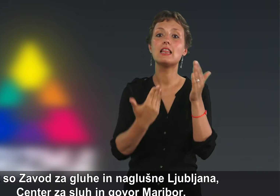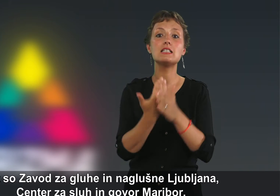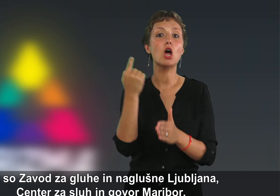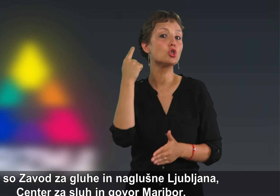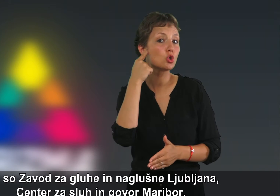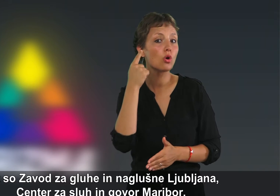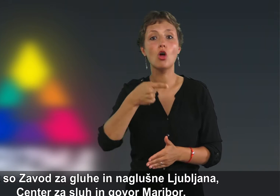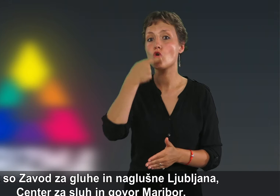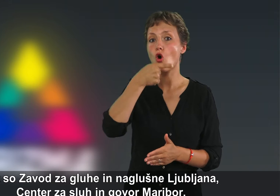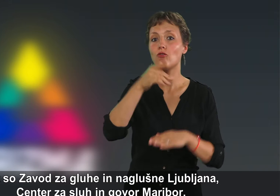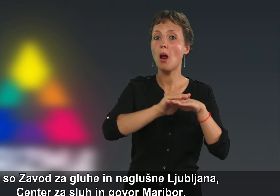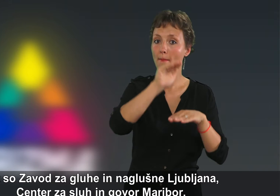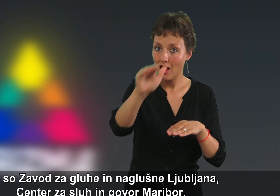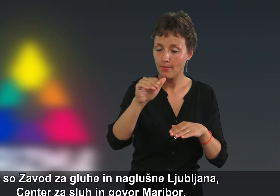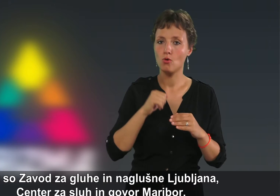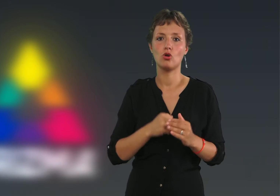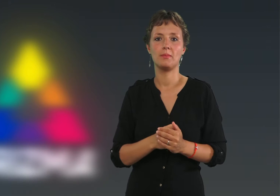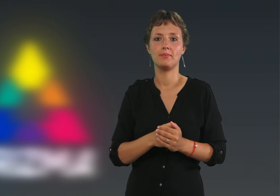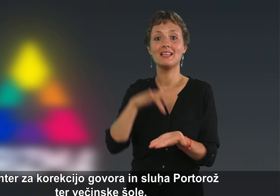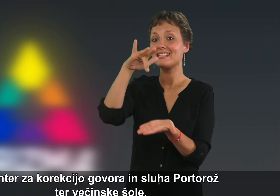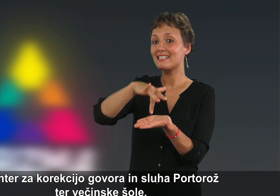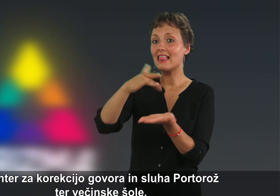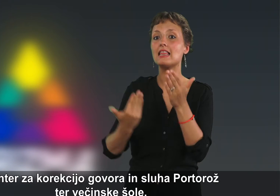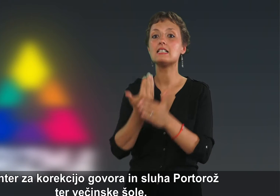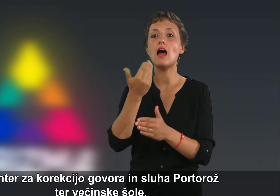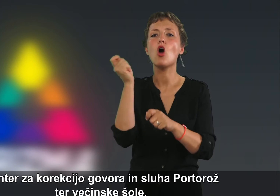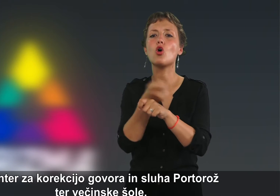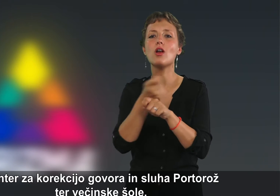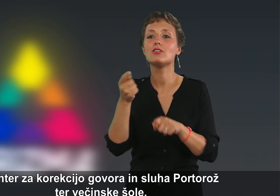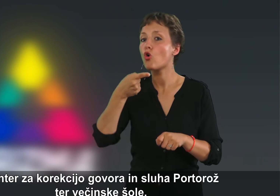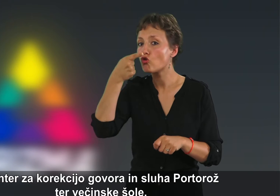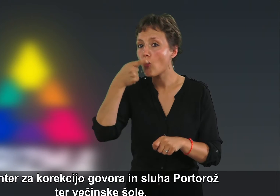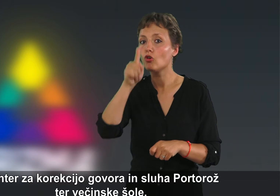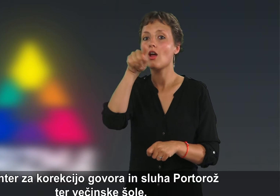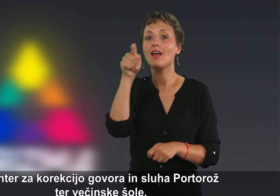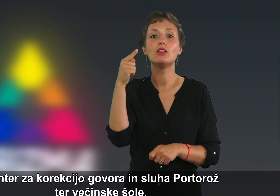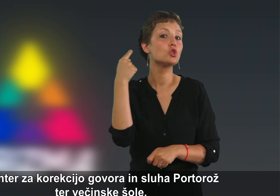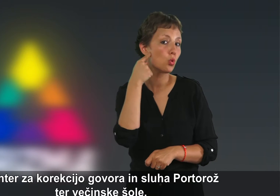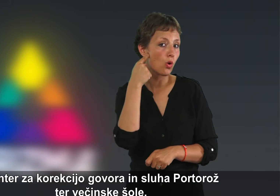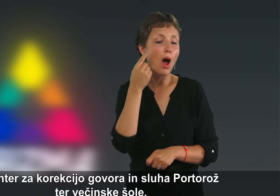Thank you.